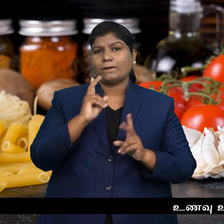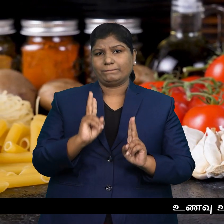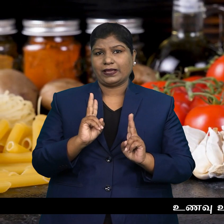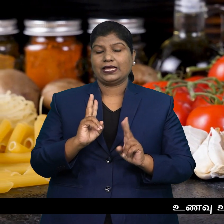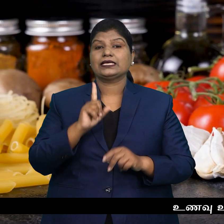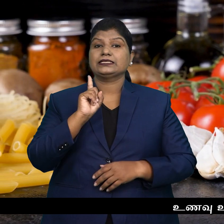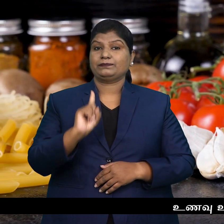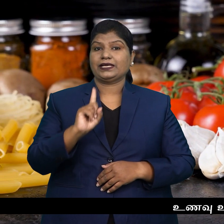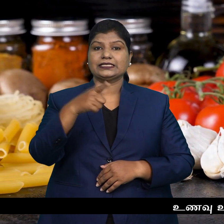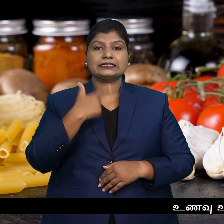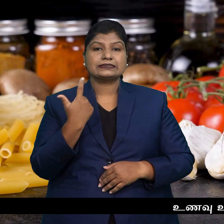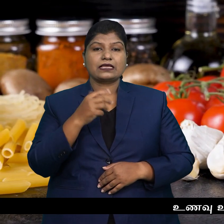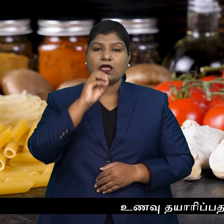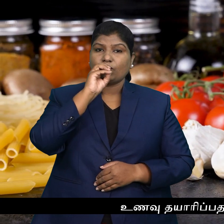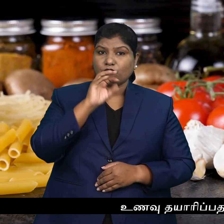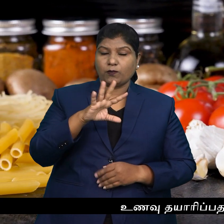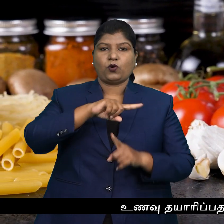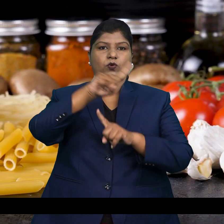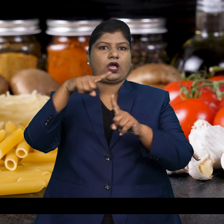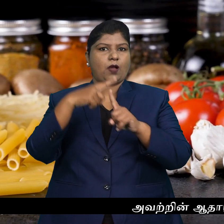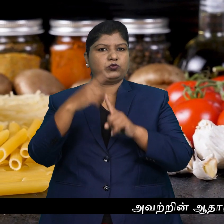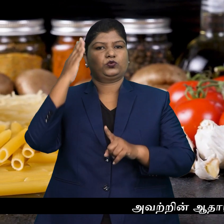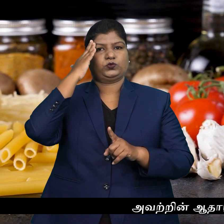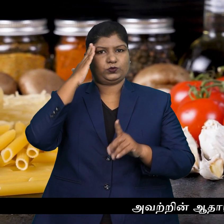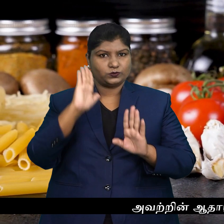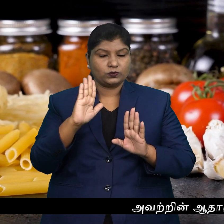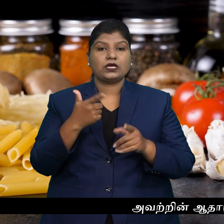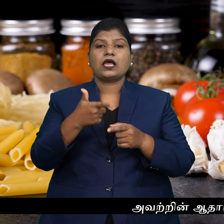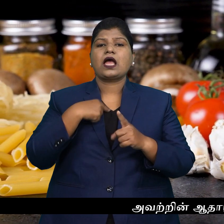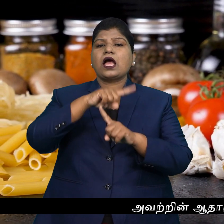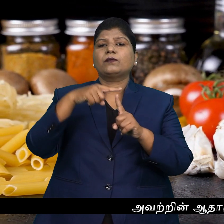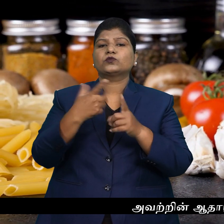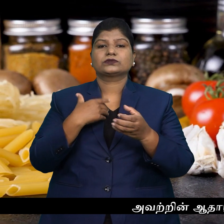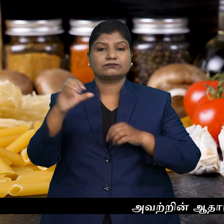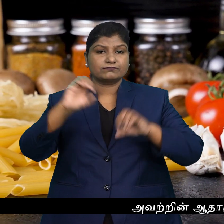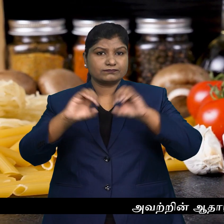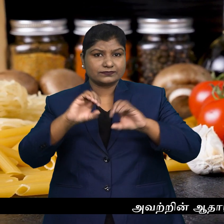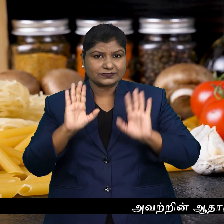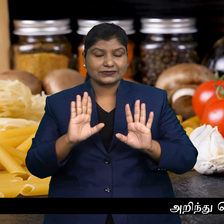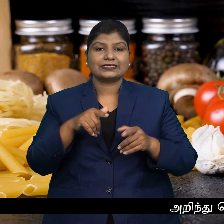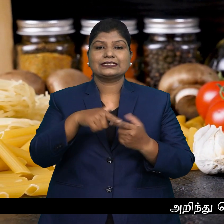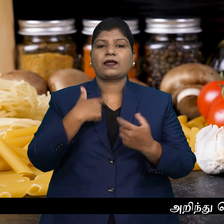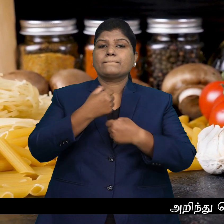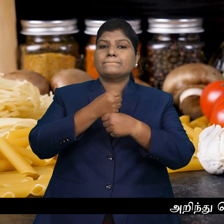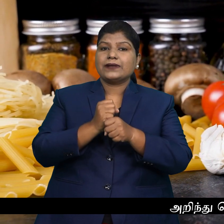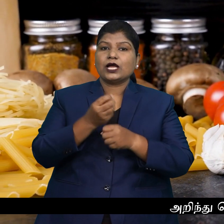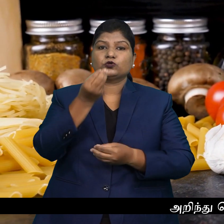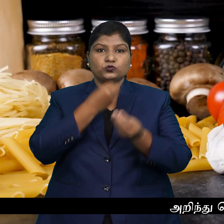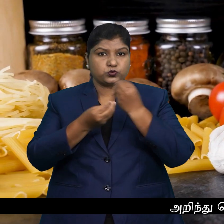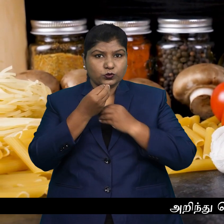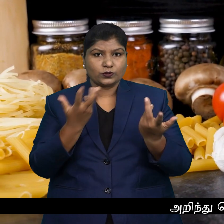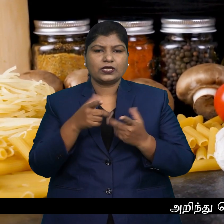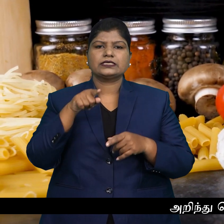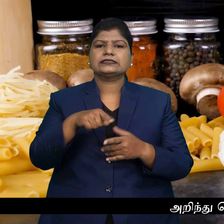உணவு தயாரிப்பதற்கு தேவையான பொருட்கள் மற்றும் அவற்றின் ஆதாரங்கள் பற்றிய தகவல்களை அறிந்து கொள்வதும்